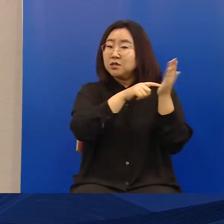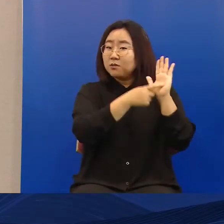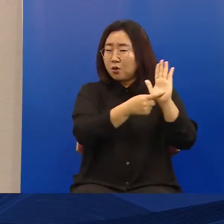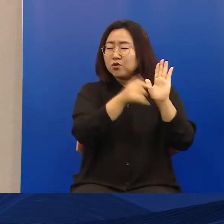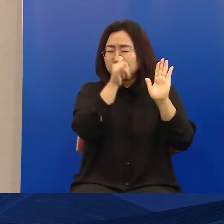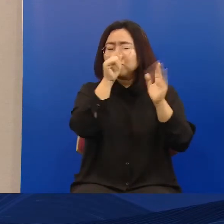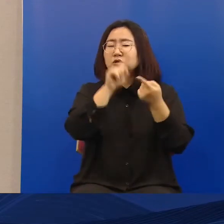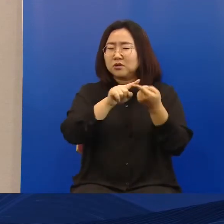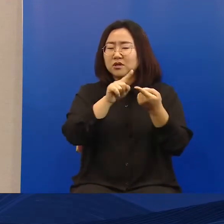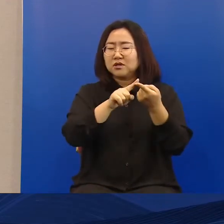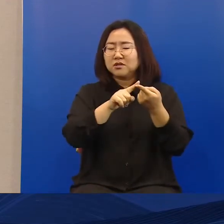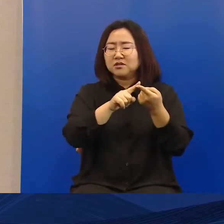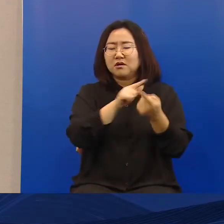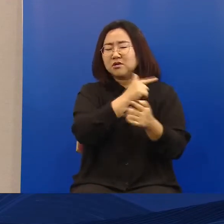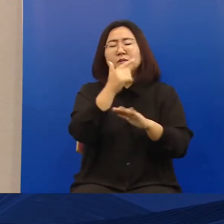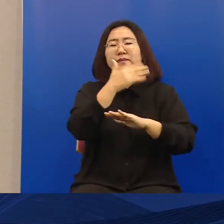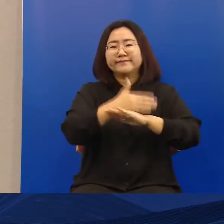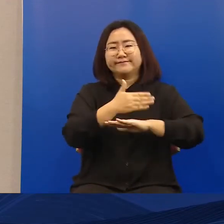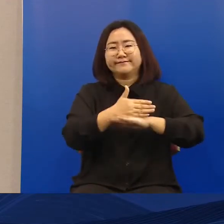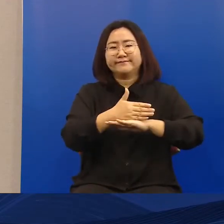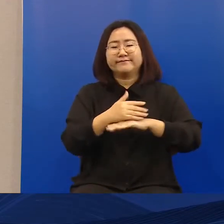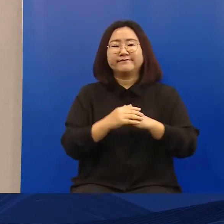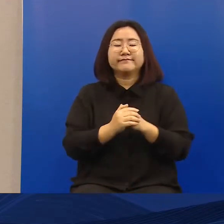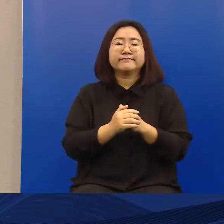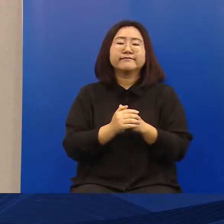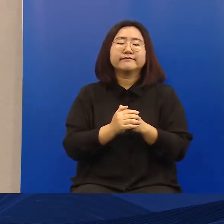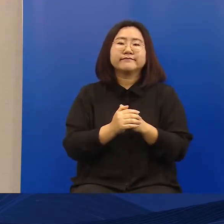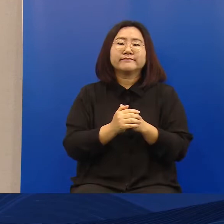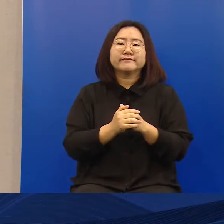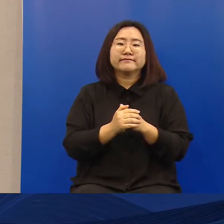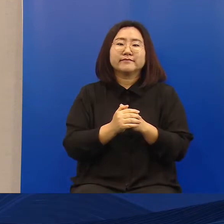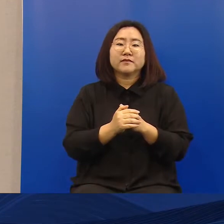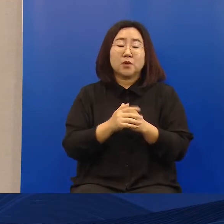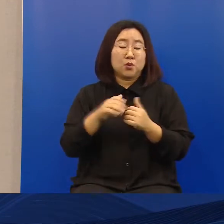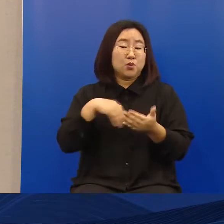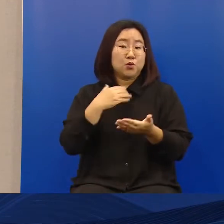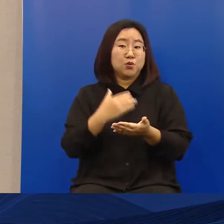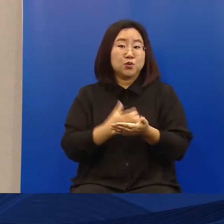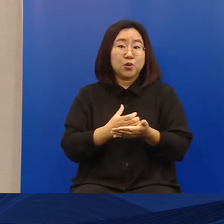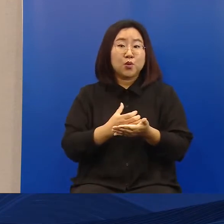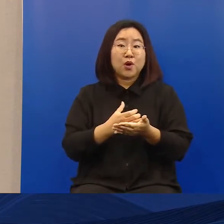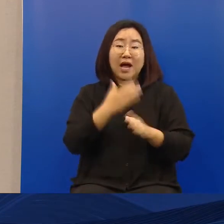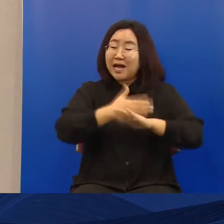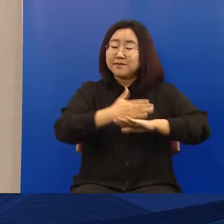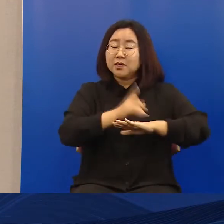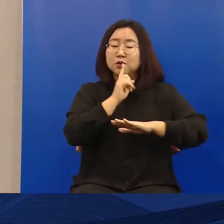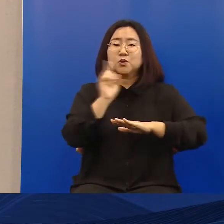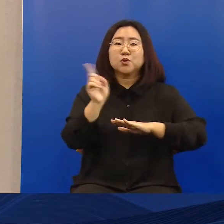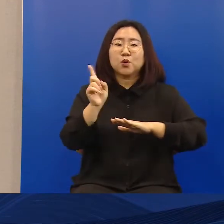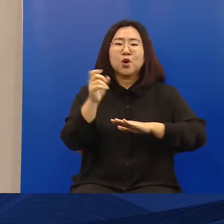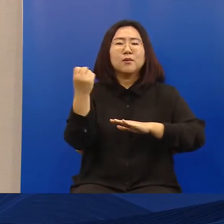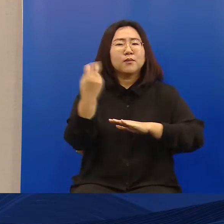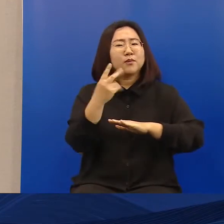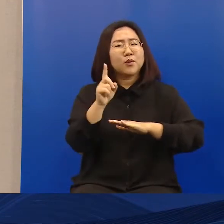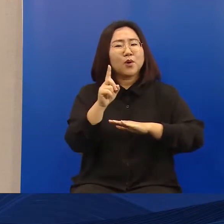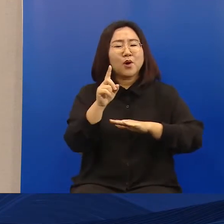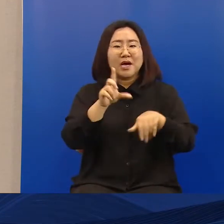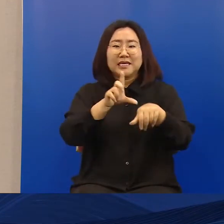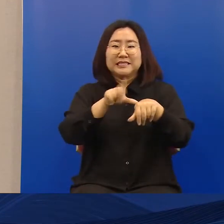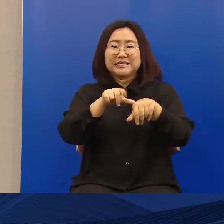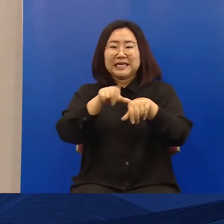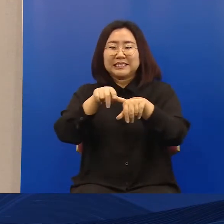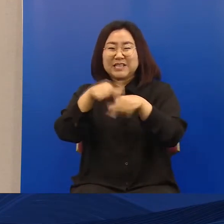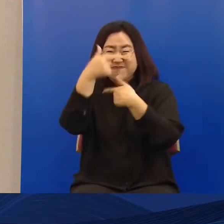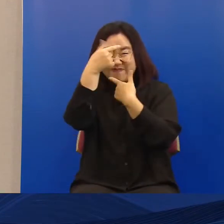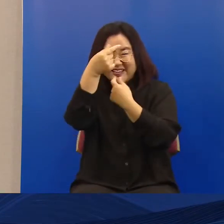주신 점 매우 감사하게 생각합니다. 또한 감사한 것은 우리 고영인 의원님으로부터 이제 시간을